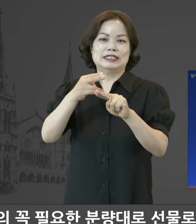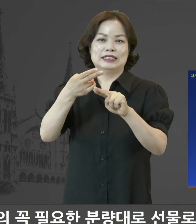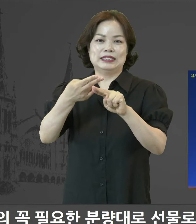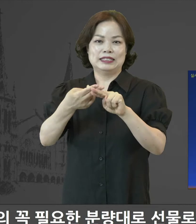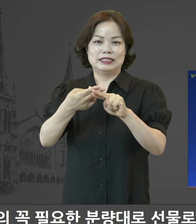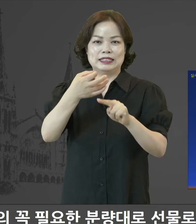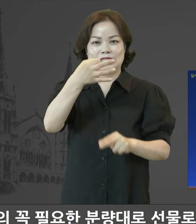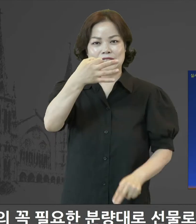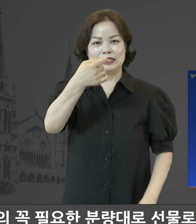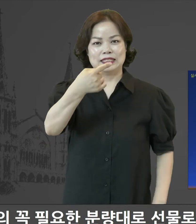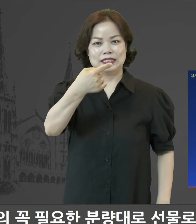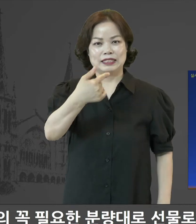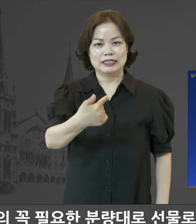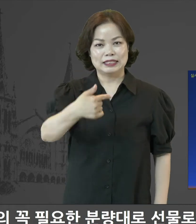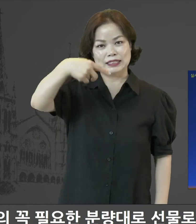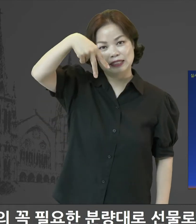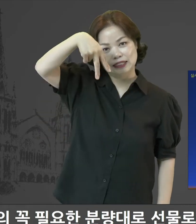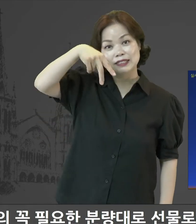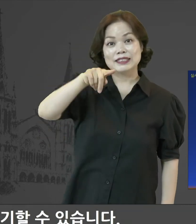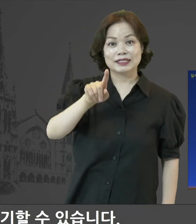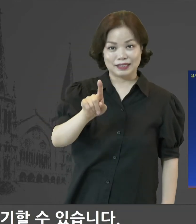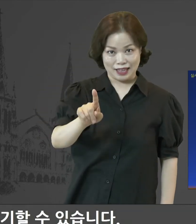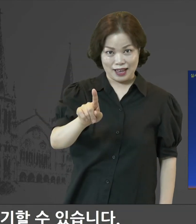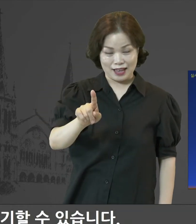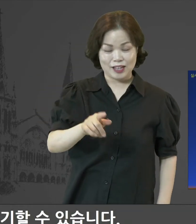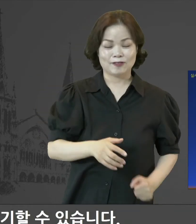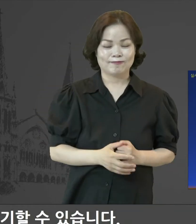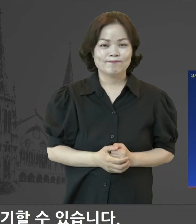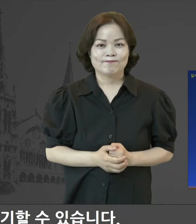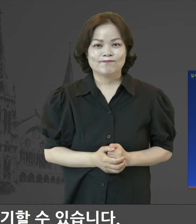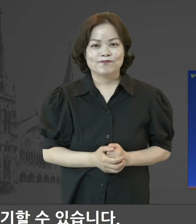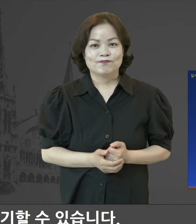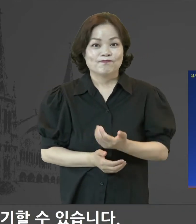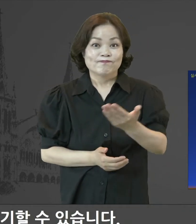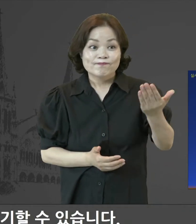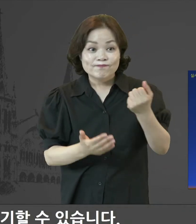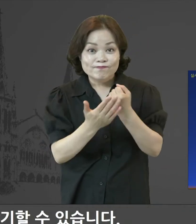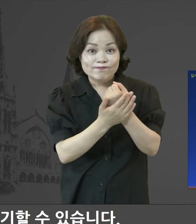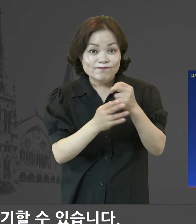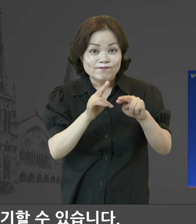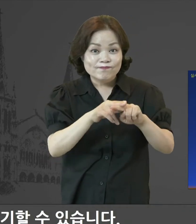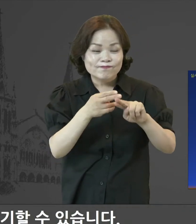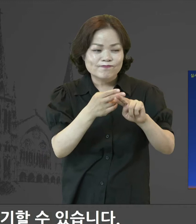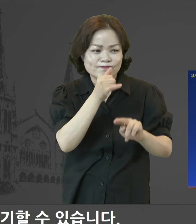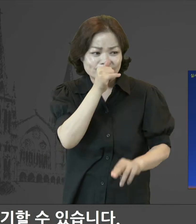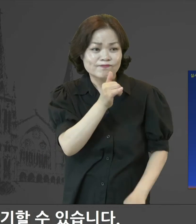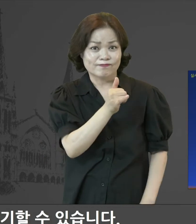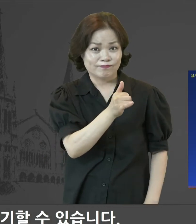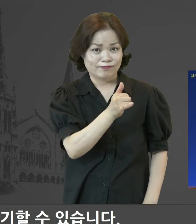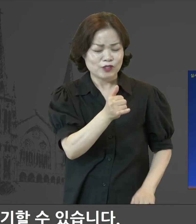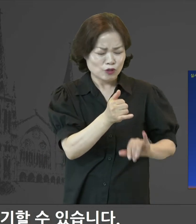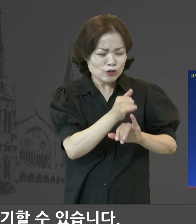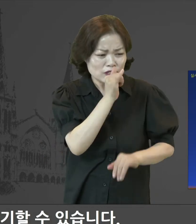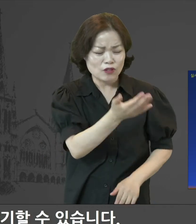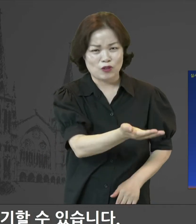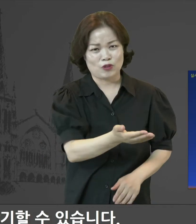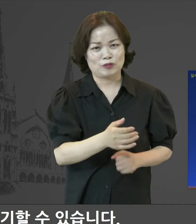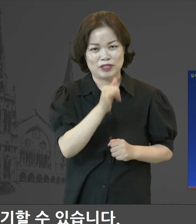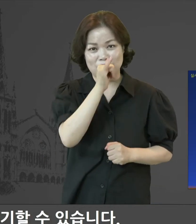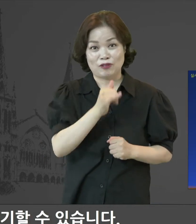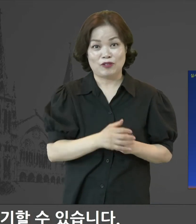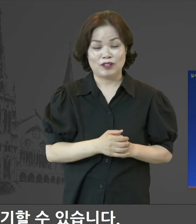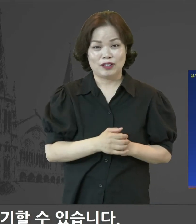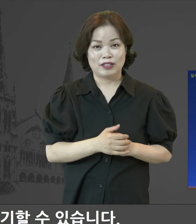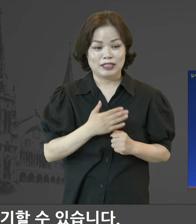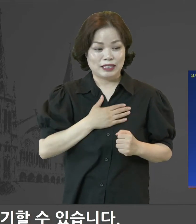이야기할 수 있다는 것입니다. 여러분, 은사가 있으십니다. 오늘 꼭 그 은사를